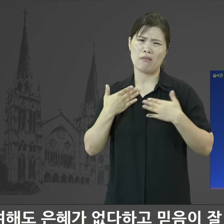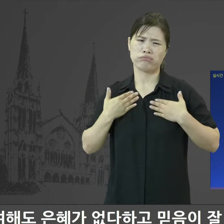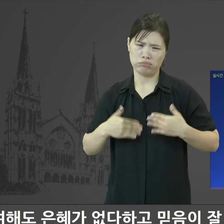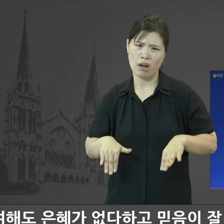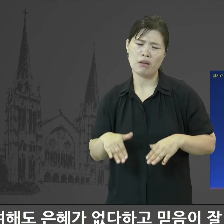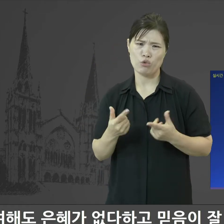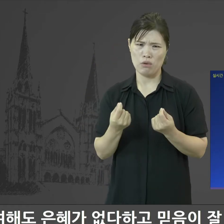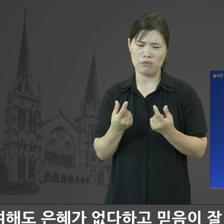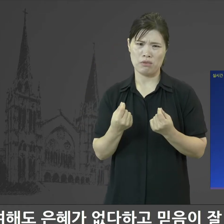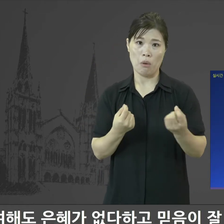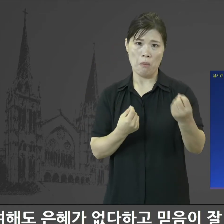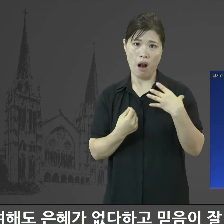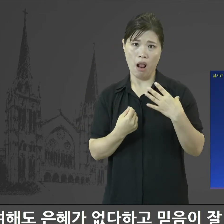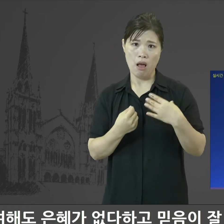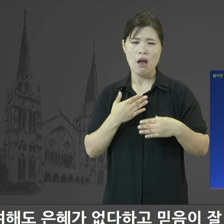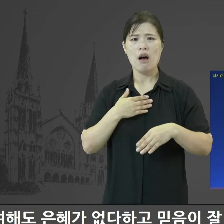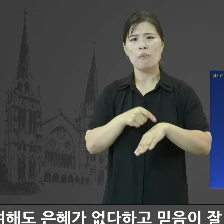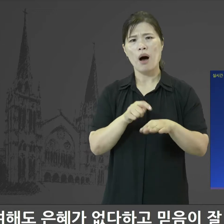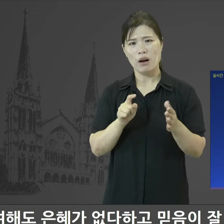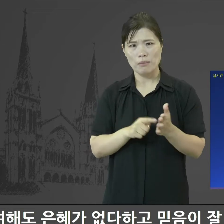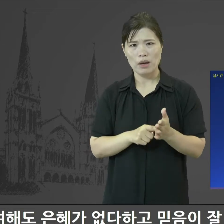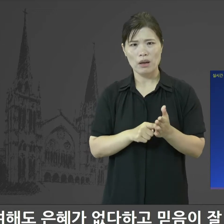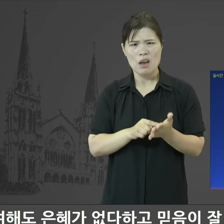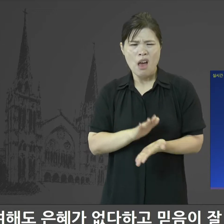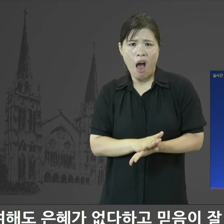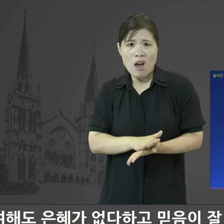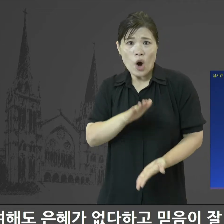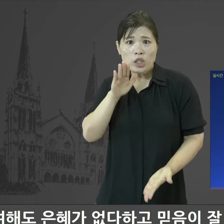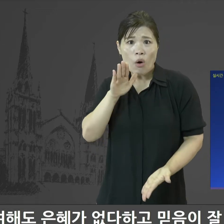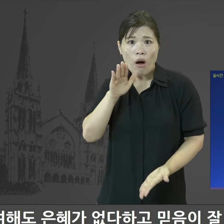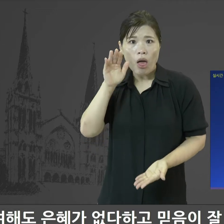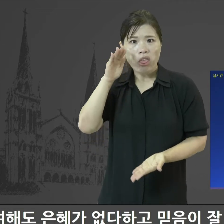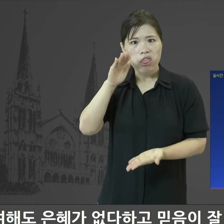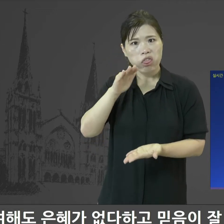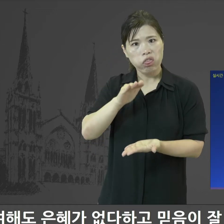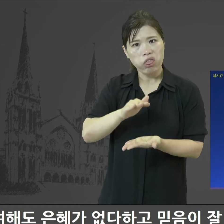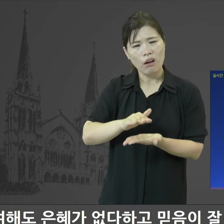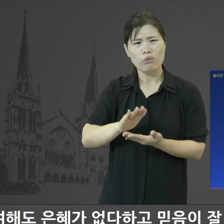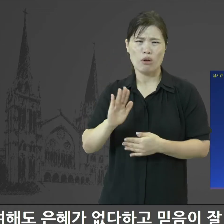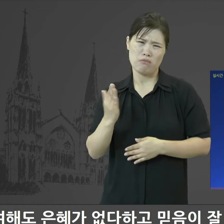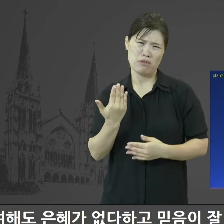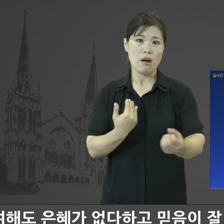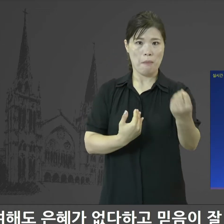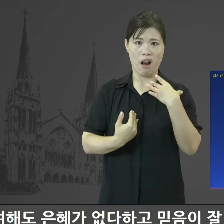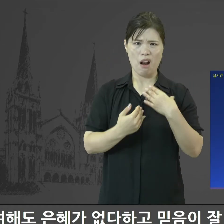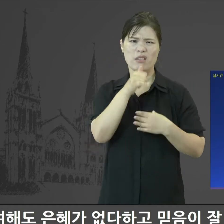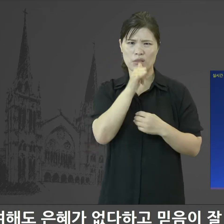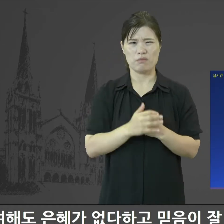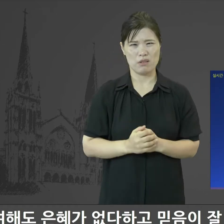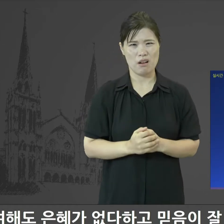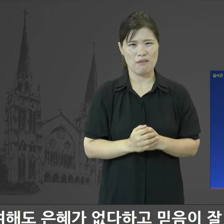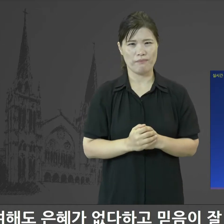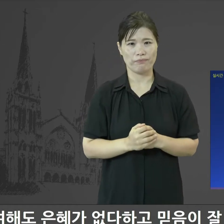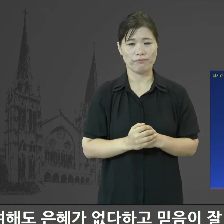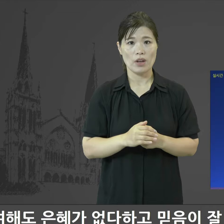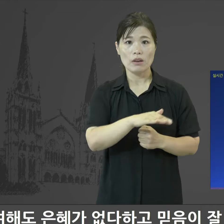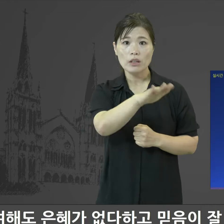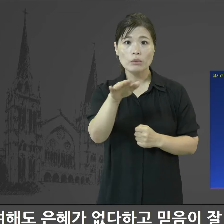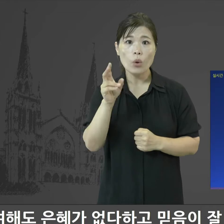같습니다. 마음에 그동안에 있었던 열정이 많이 사라졌습니다. 혹시 코로나